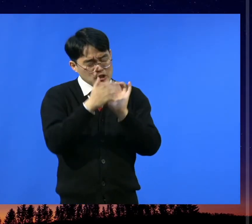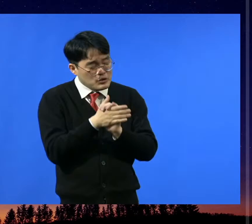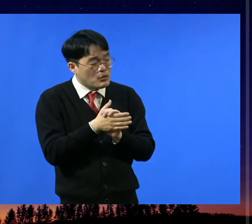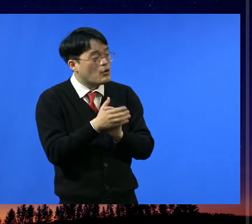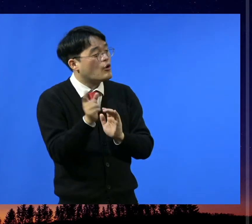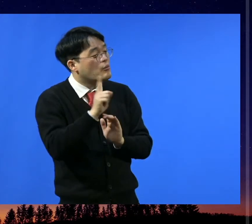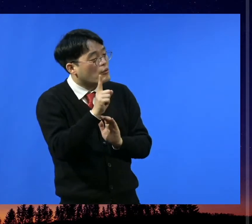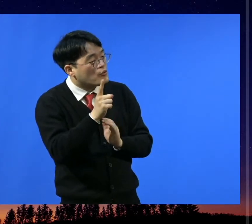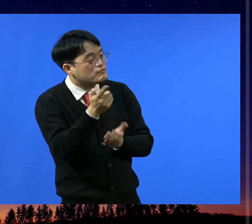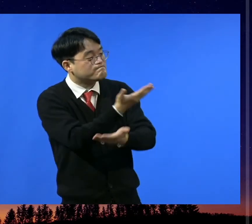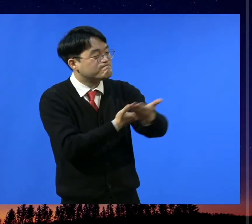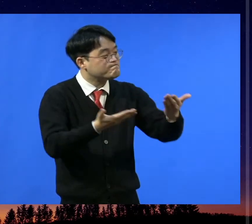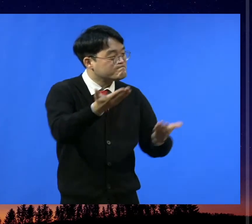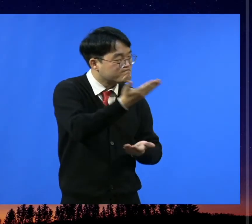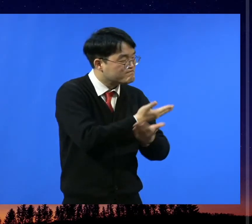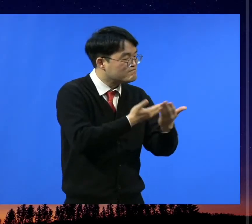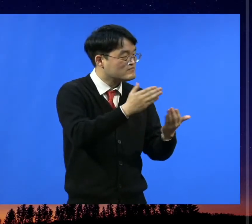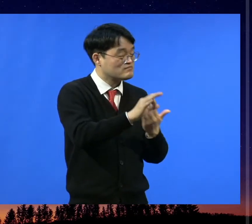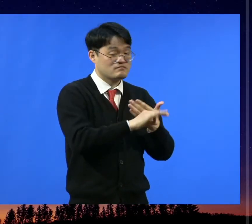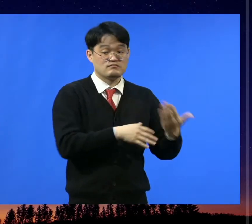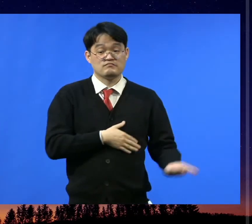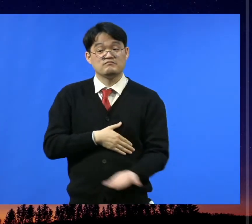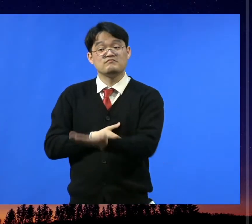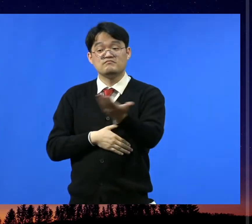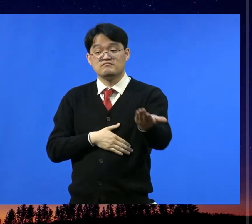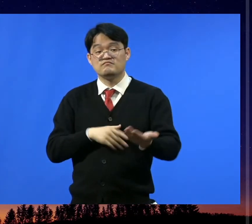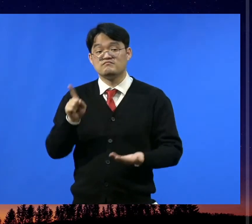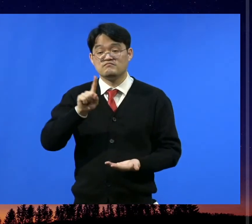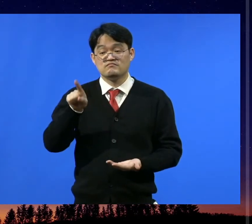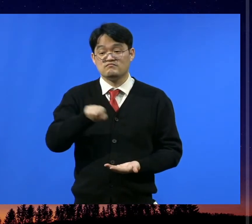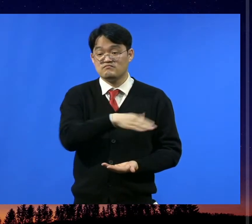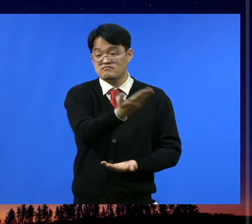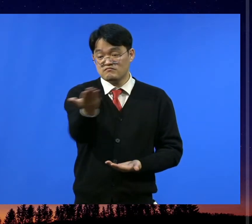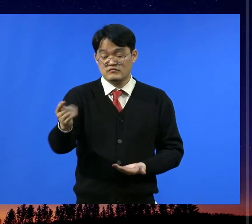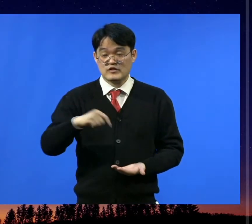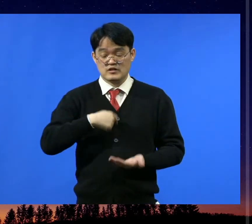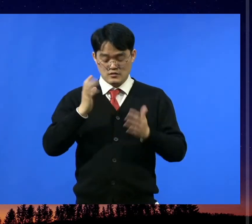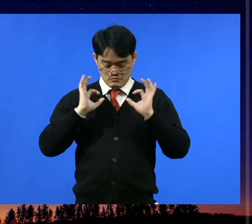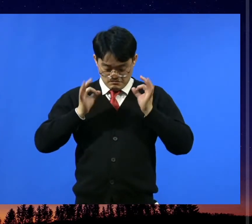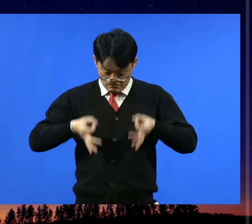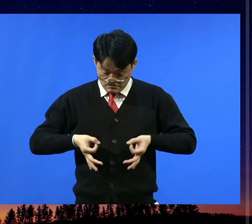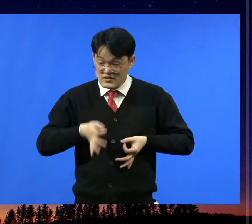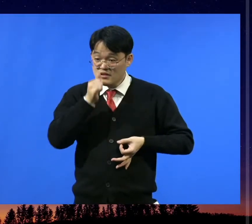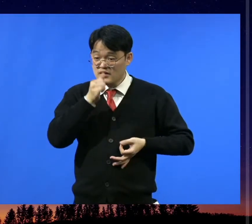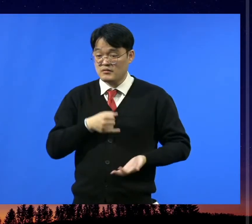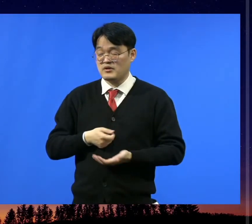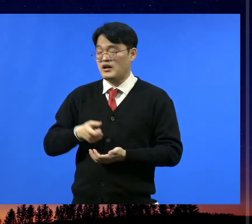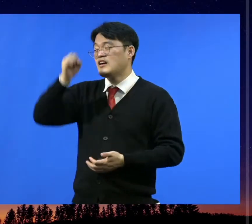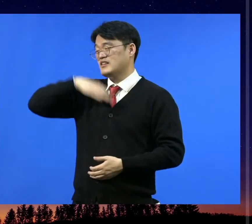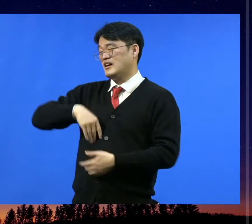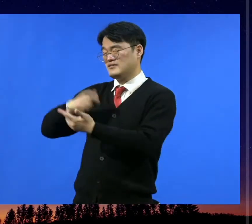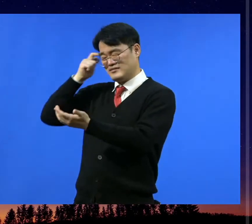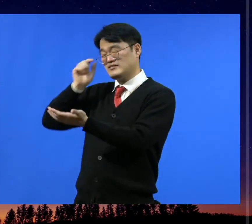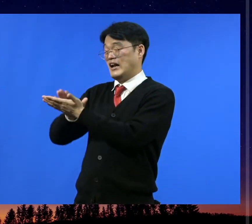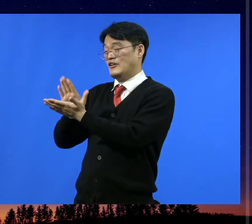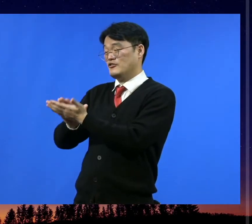나눌 것 같습니다. 그게 굉장히 중요하죠. 그냥 알아서 해주세요. 그러면 안 돼요.